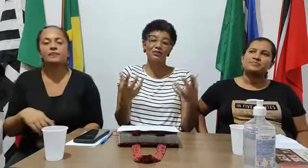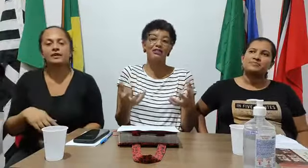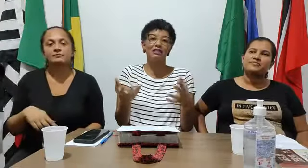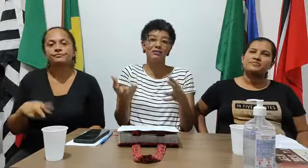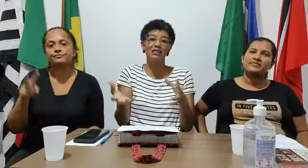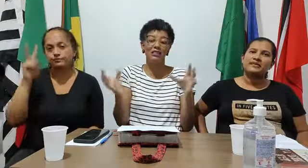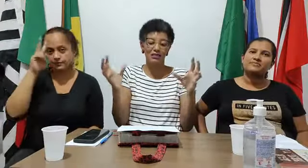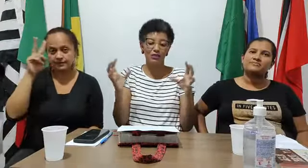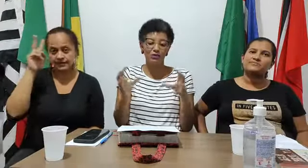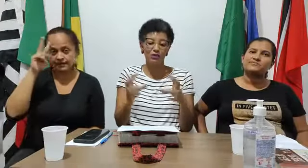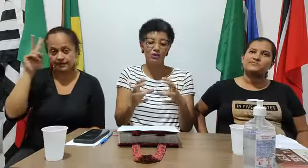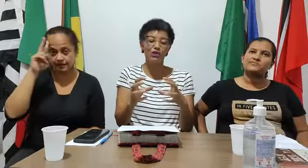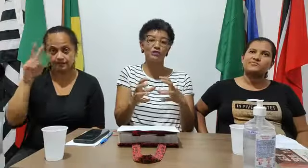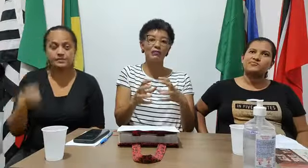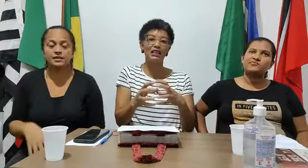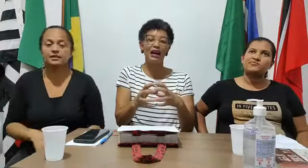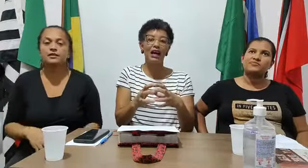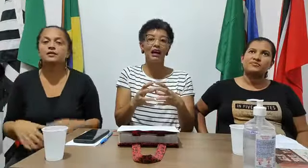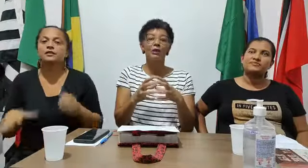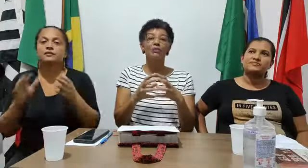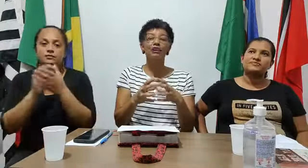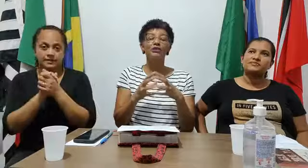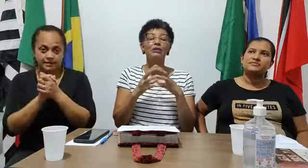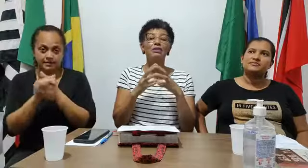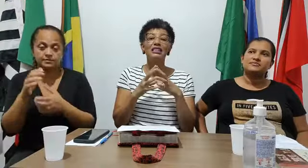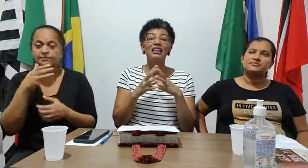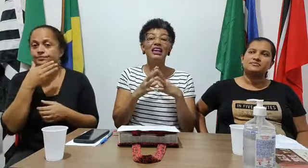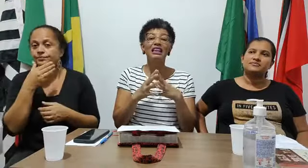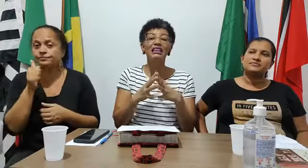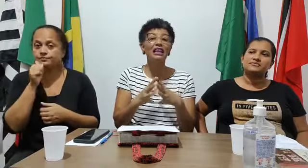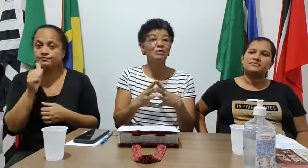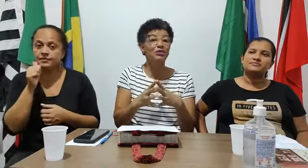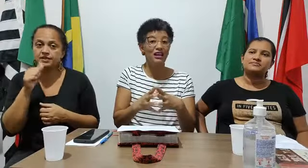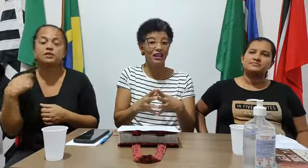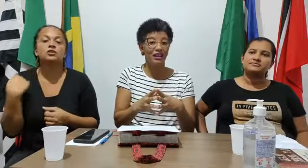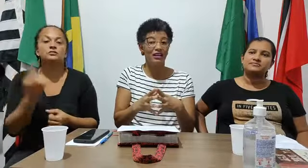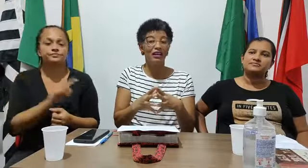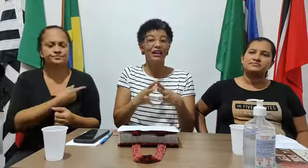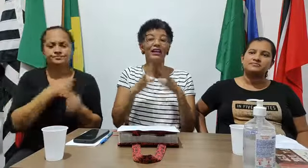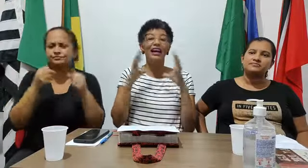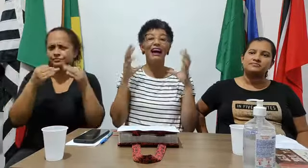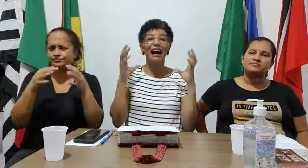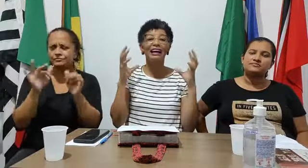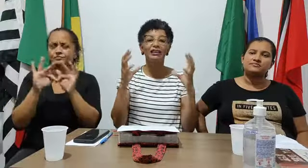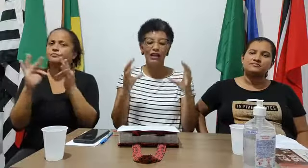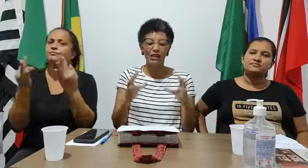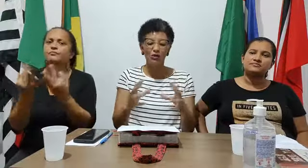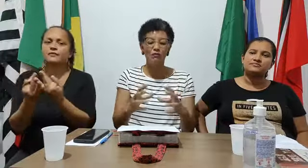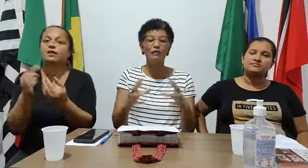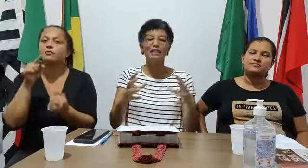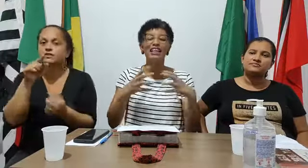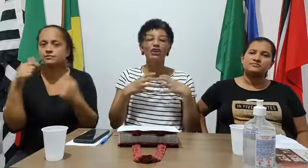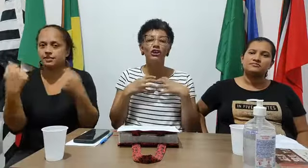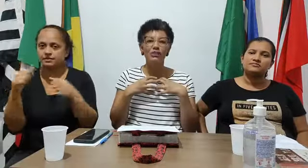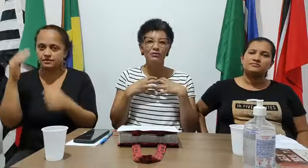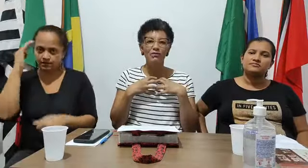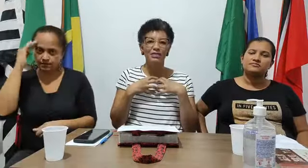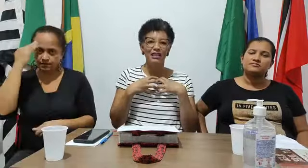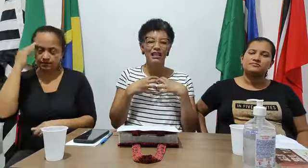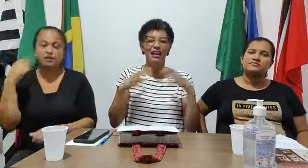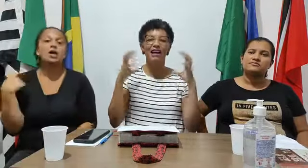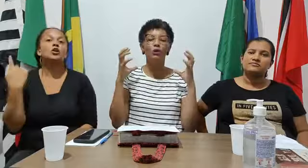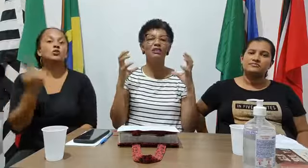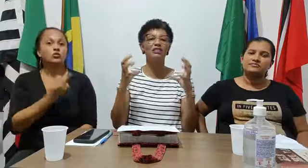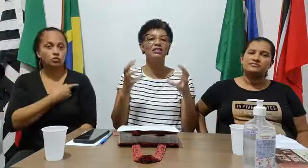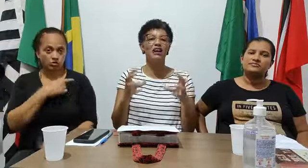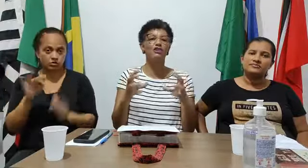está frisando mais essa questão do contexto familiar. Porque você precisa entender, mulher, que a sua família, a nossa